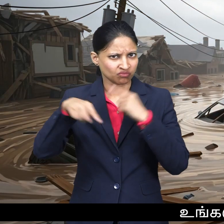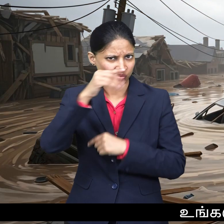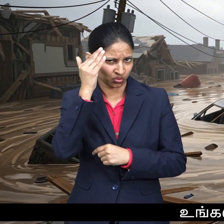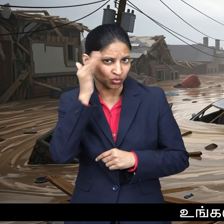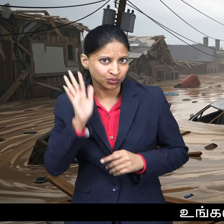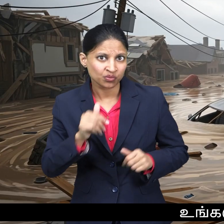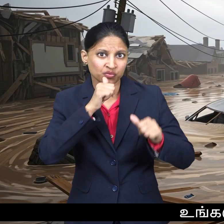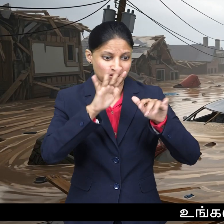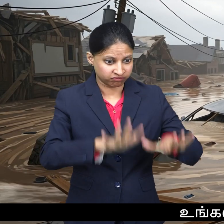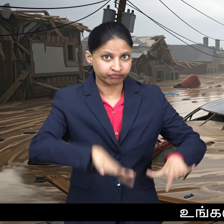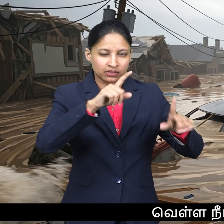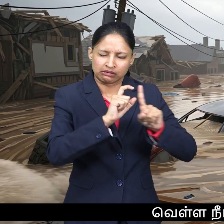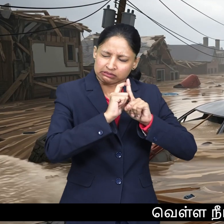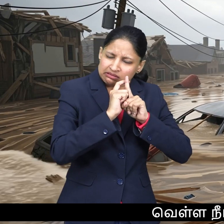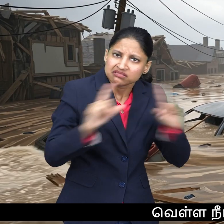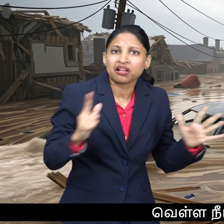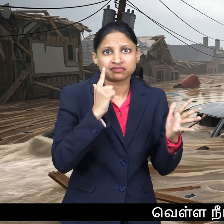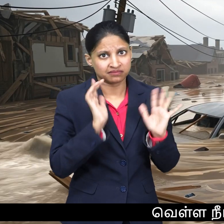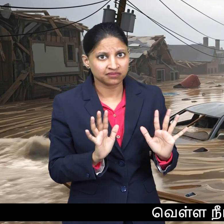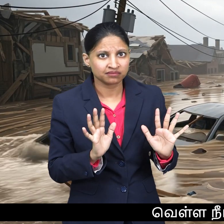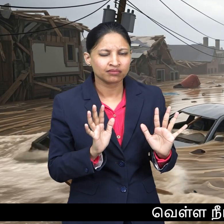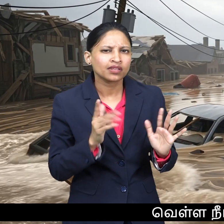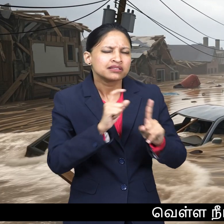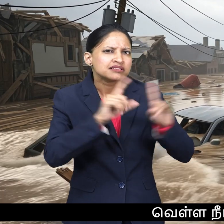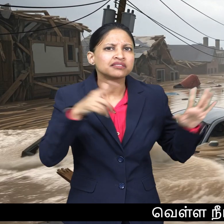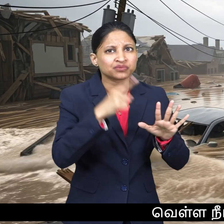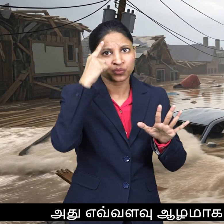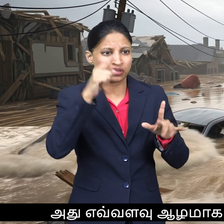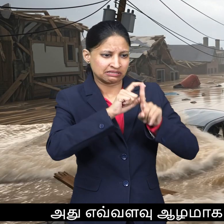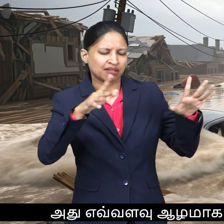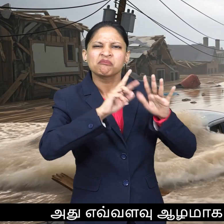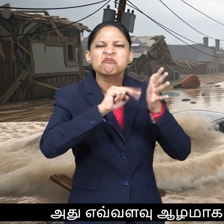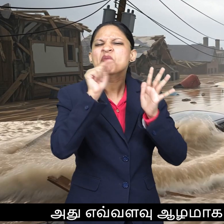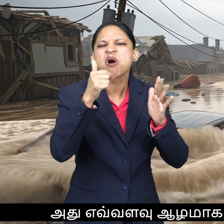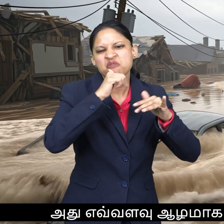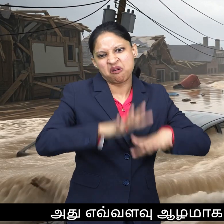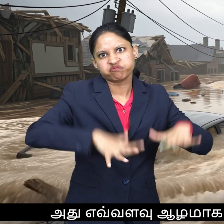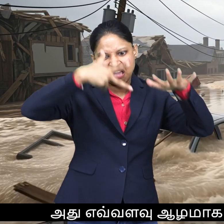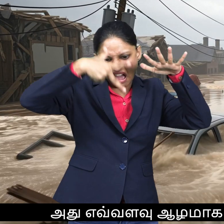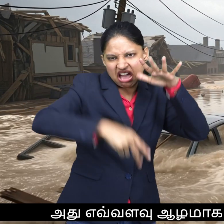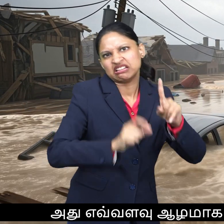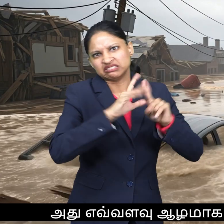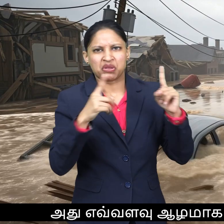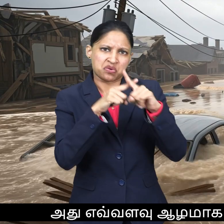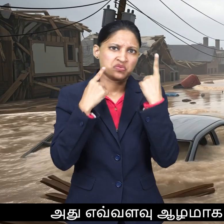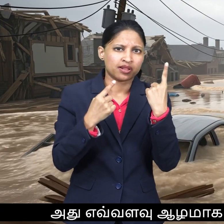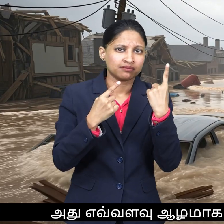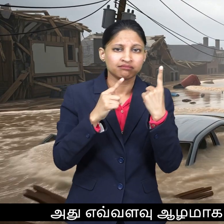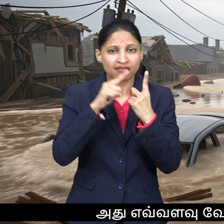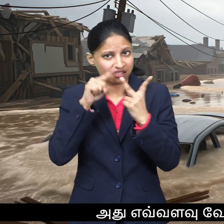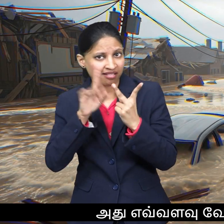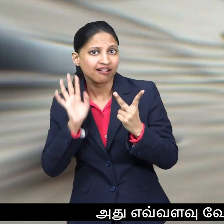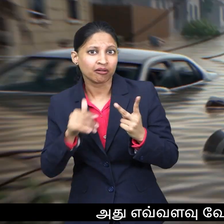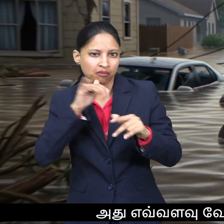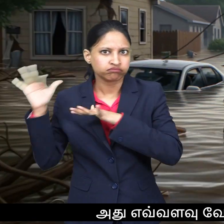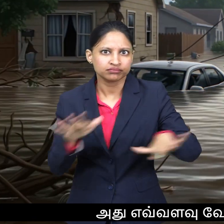உங்களுக்கு தெரியுமா, வெள்ள நீர் மிகவும் ஆபத்தானது. அது எவ்வளவு ஆழமாக இருக்கிறது என்பதாலும் மட்டுமல்ல,